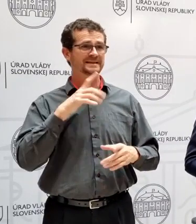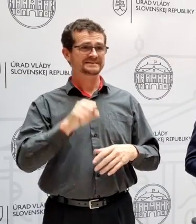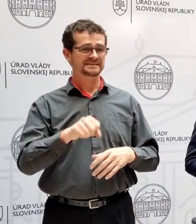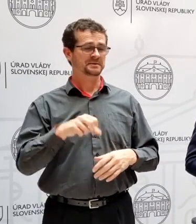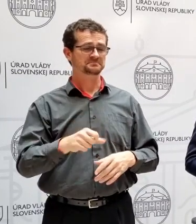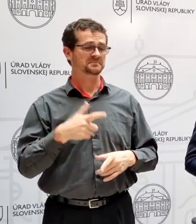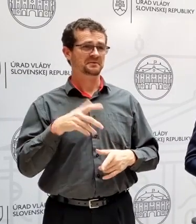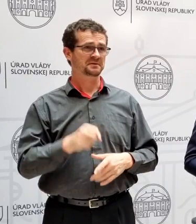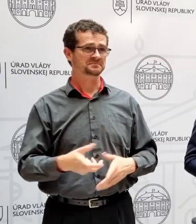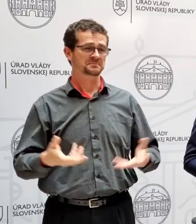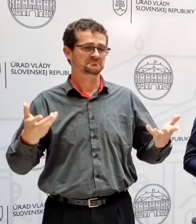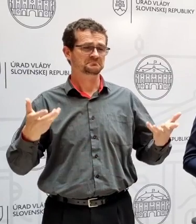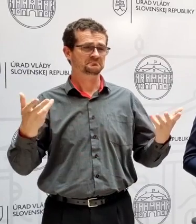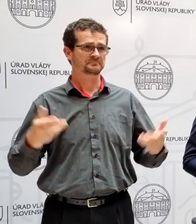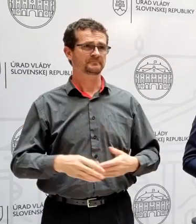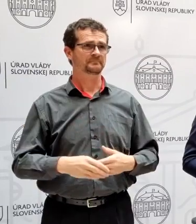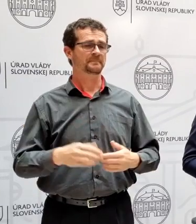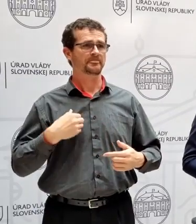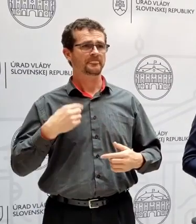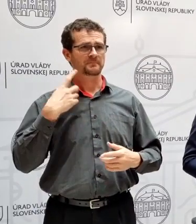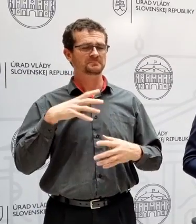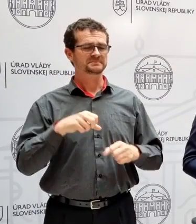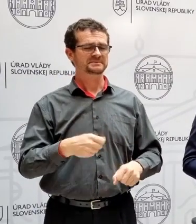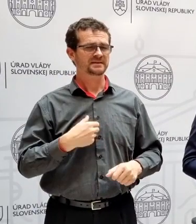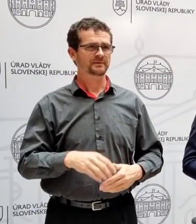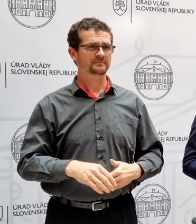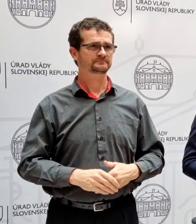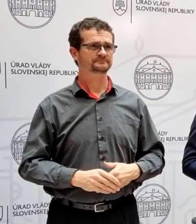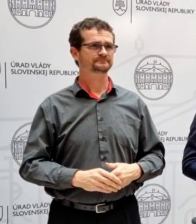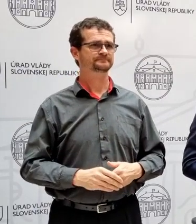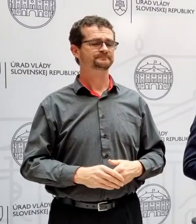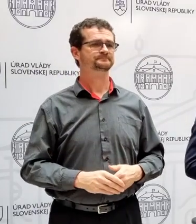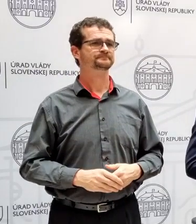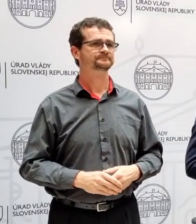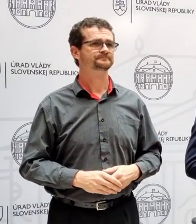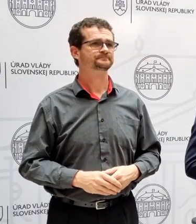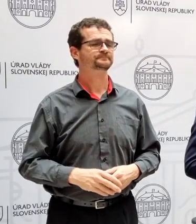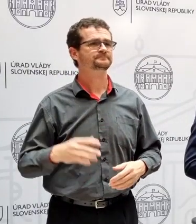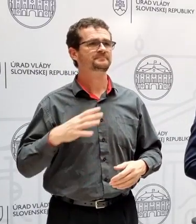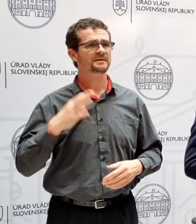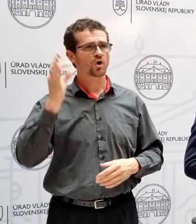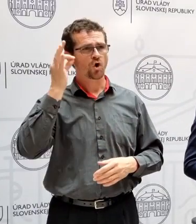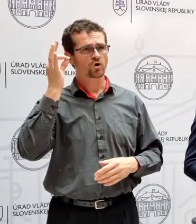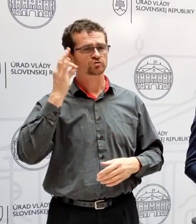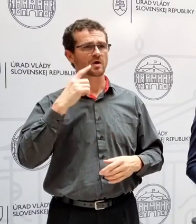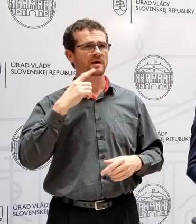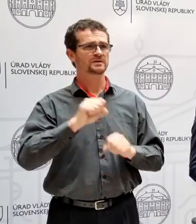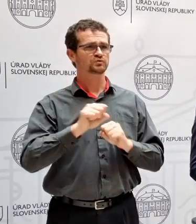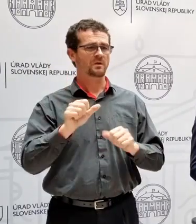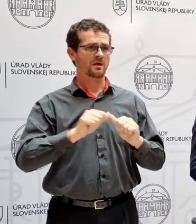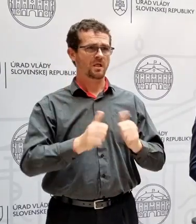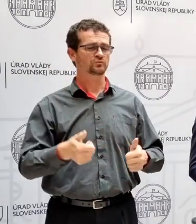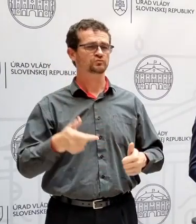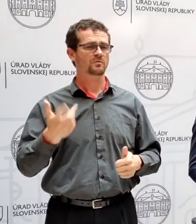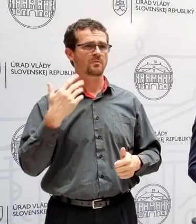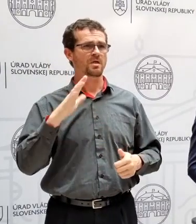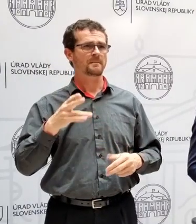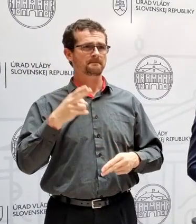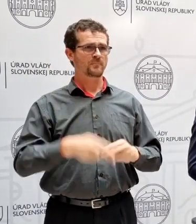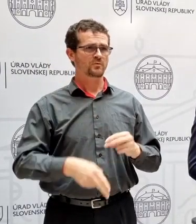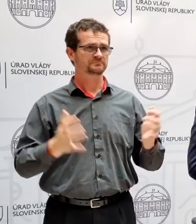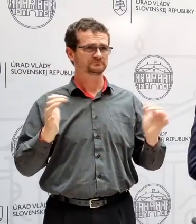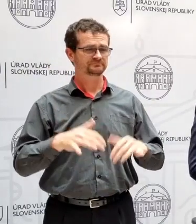stihneme, stihneme, keď nestihneme, nestihneme. Ja si myslím, že stihneme. Pán Korčok, aj pán Sulík sa dnes už lúčili, tvrdili nám, že to bolo ich